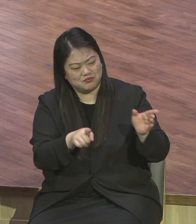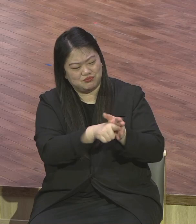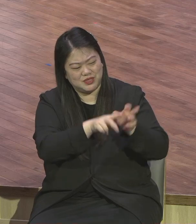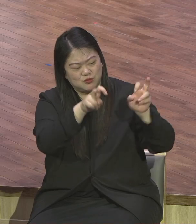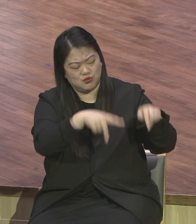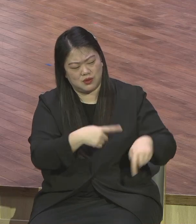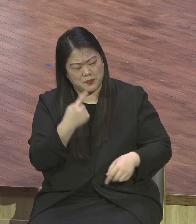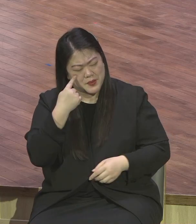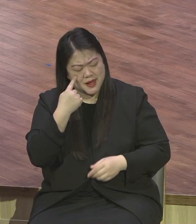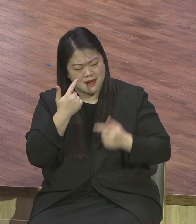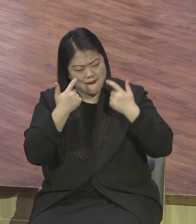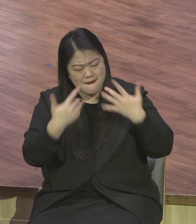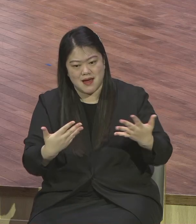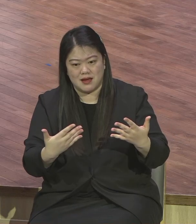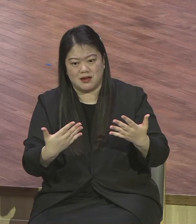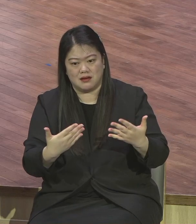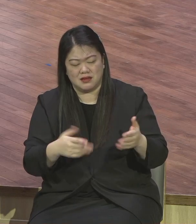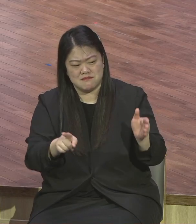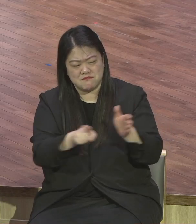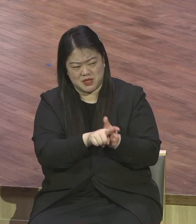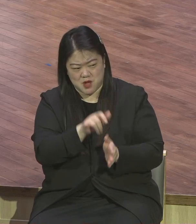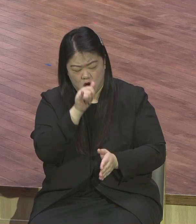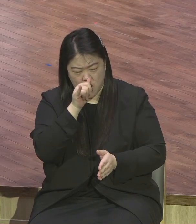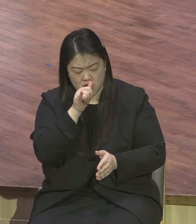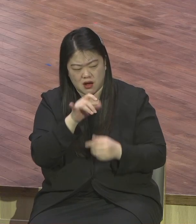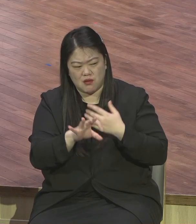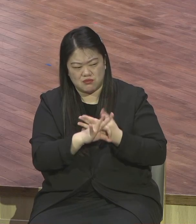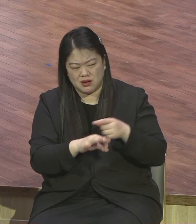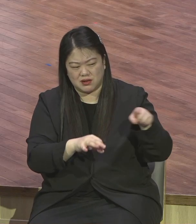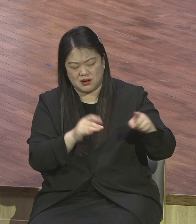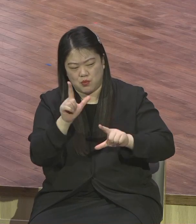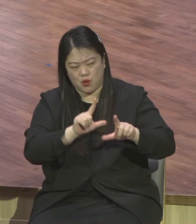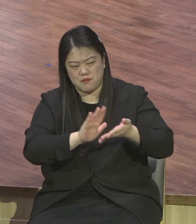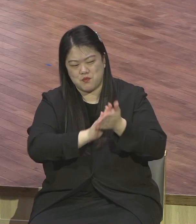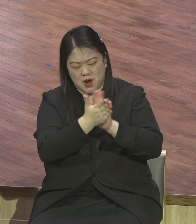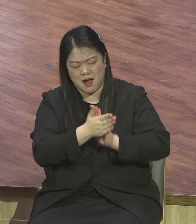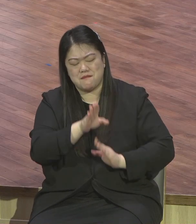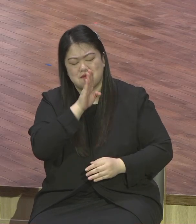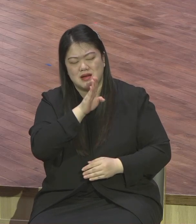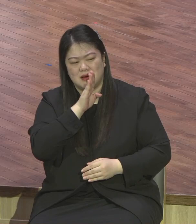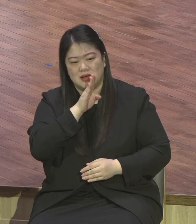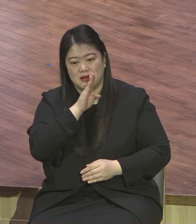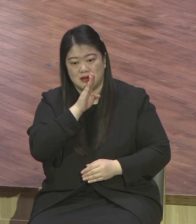모든 걸 뭐요? 영적으로 해석이 됩니다.